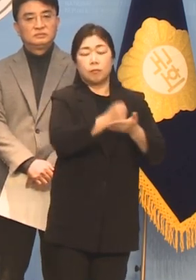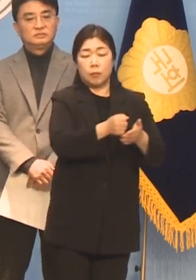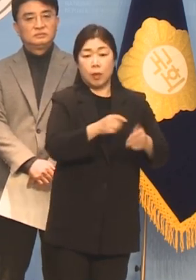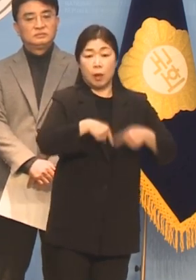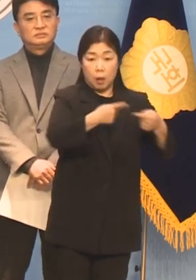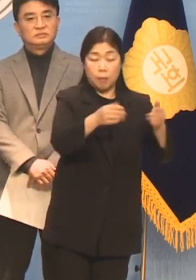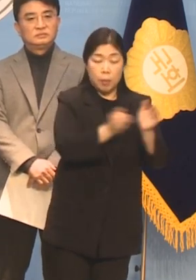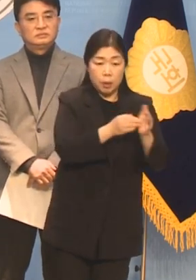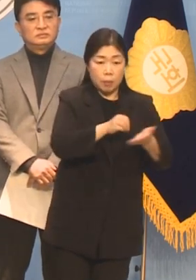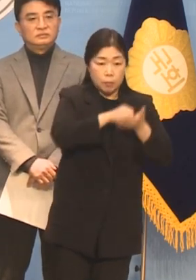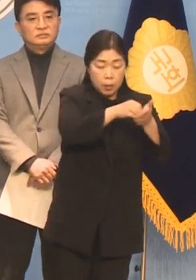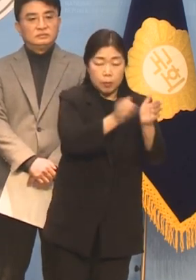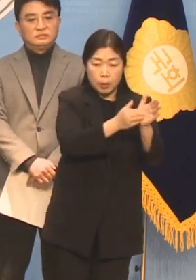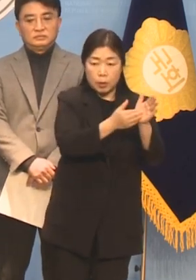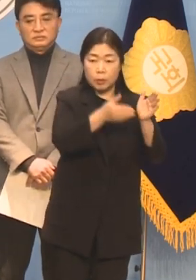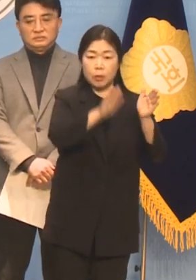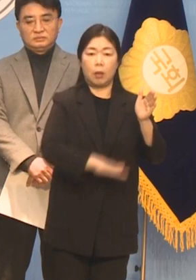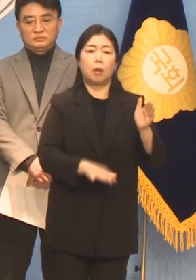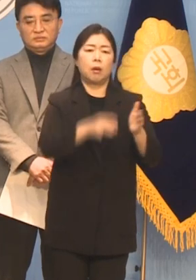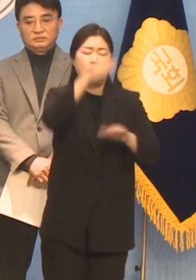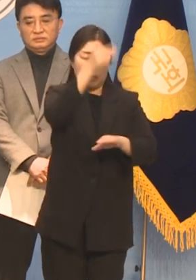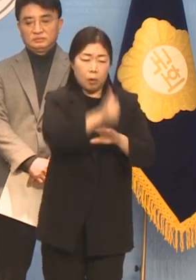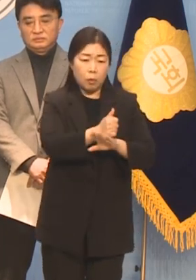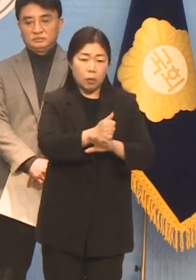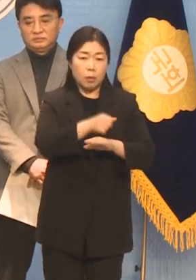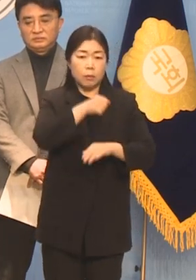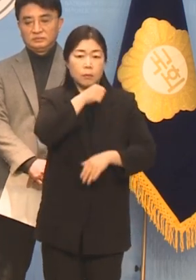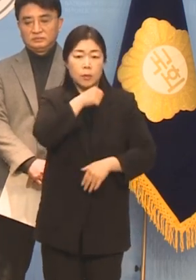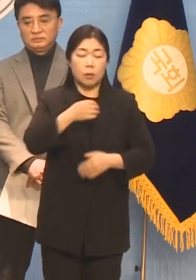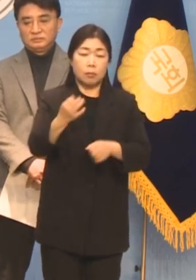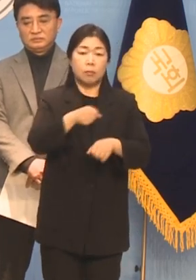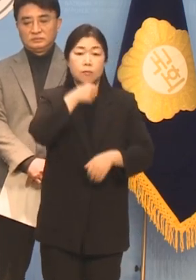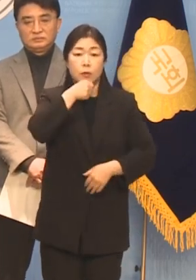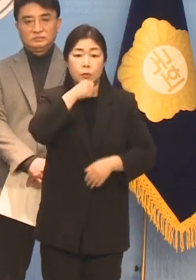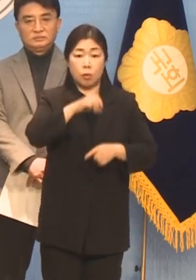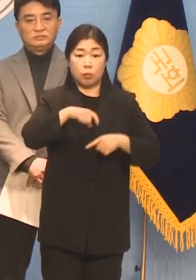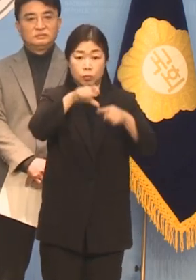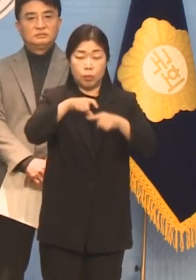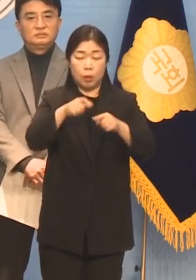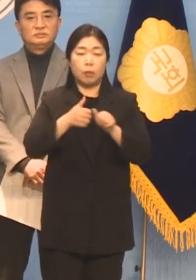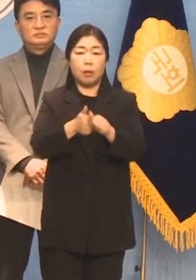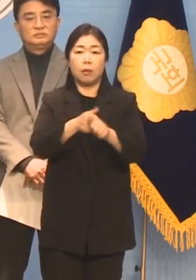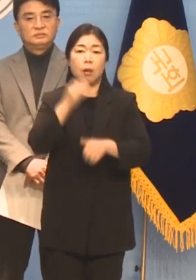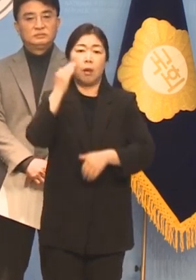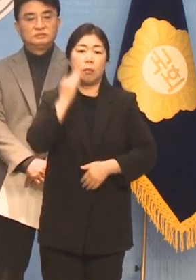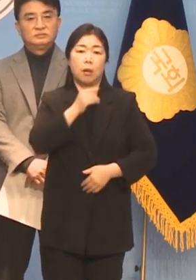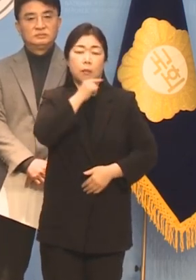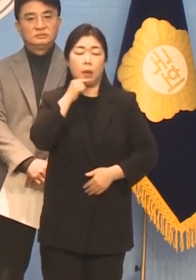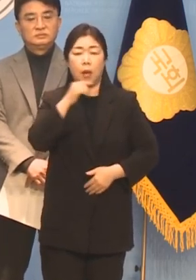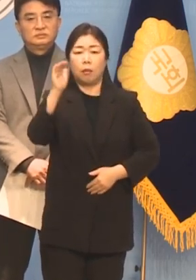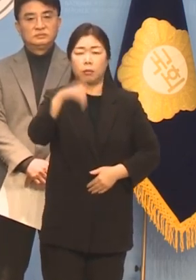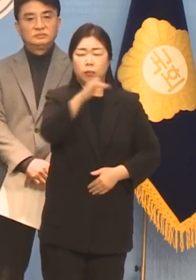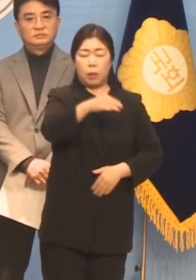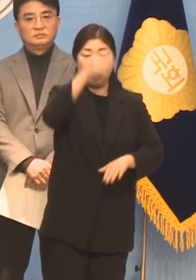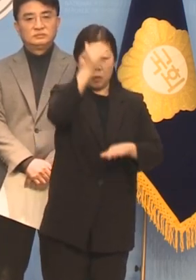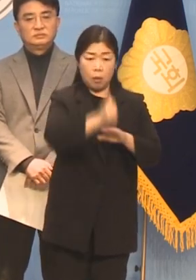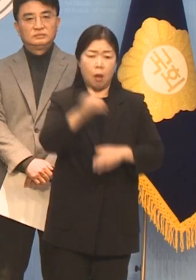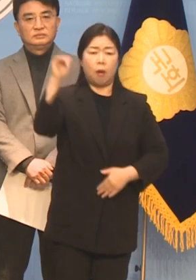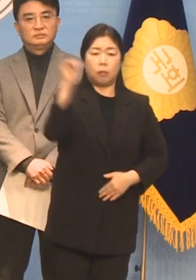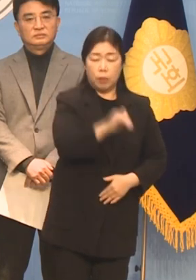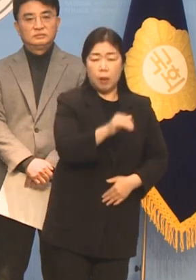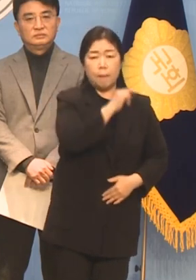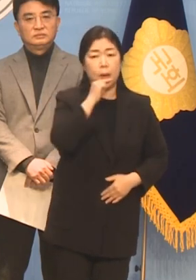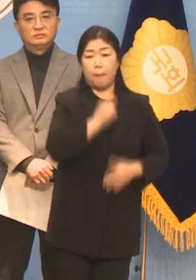합니다. 아직까지 금융위원회와 금융감독원의 대책은 이 사태를 해결하고 본질적으로 문제를 개선하는